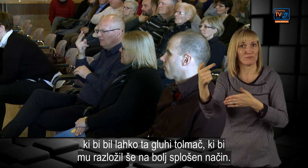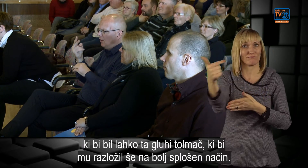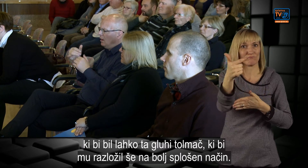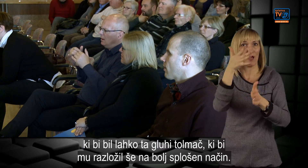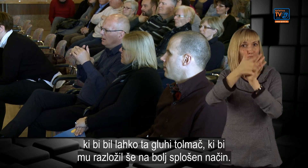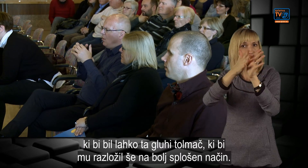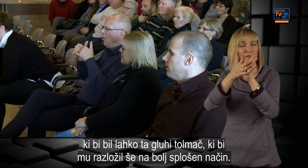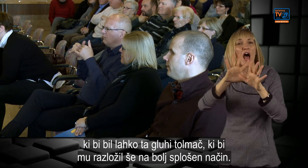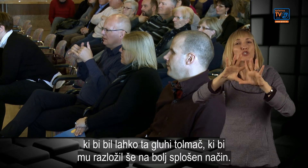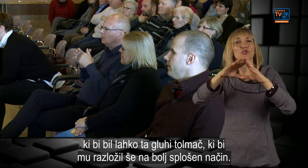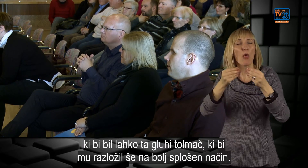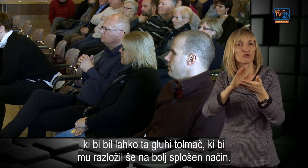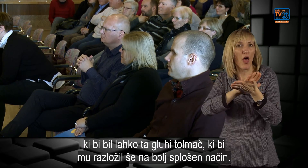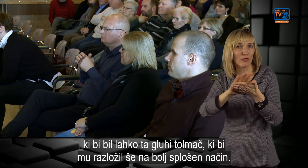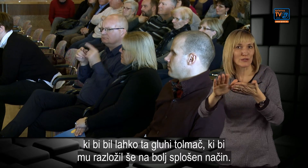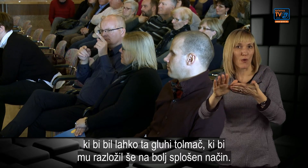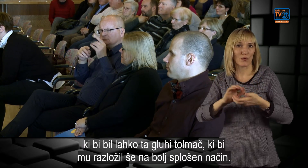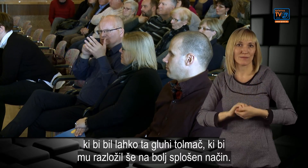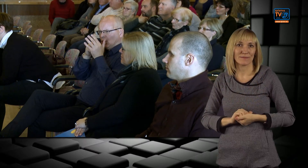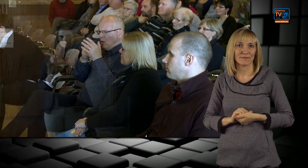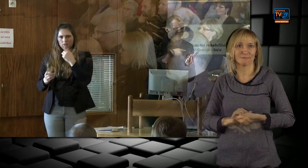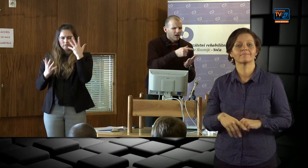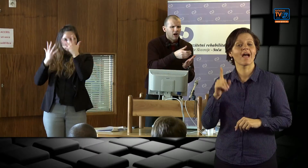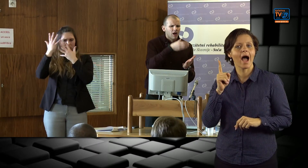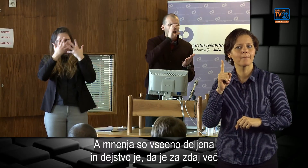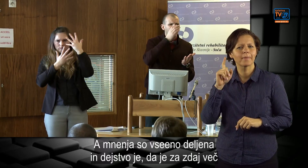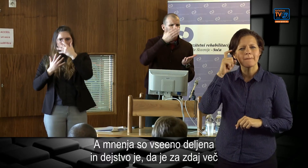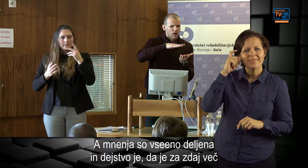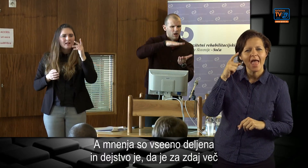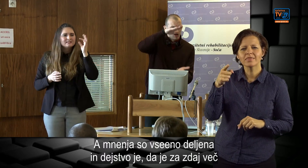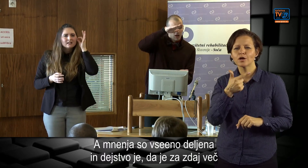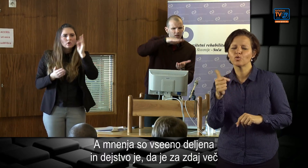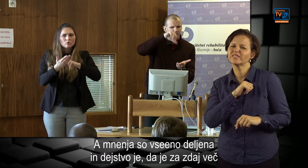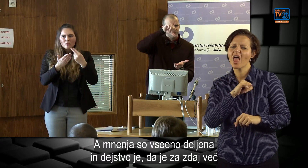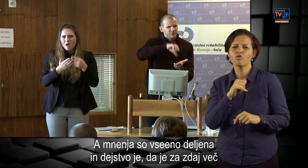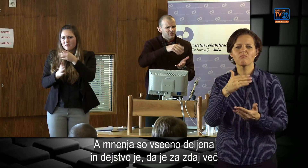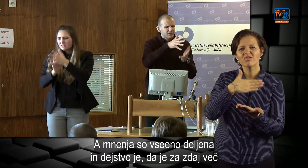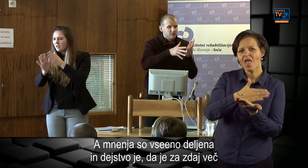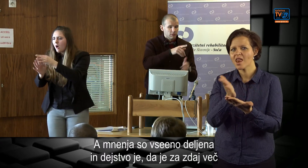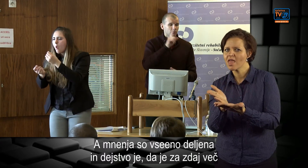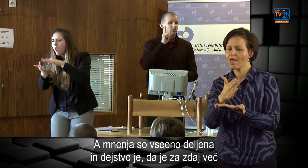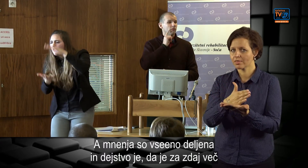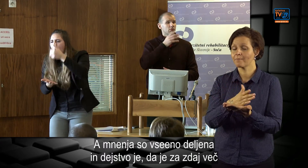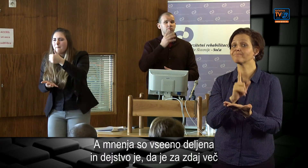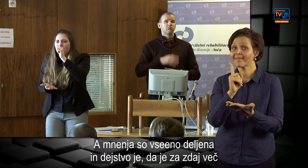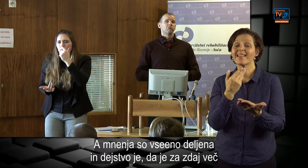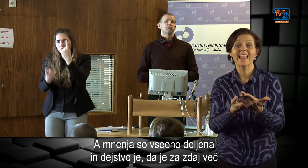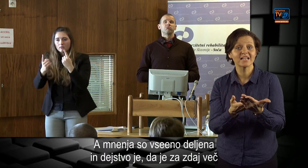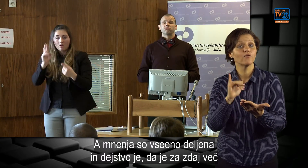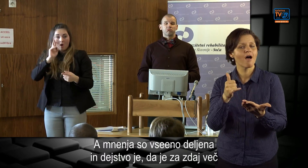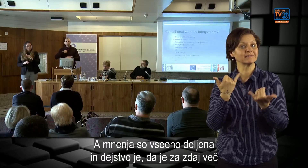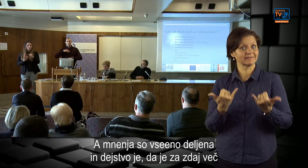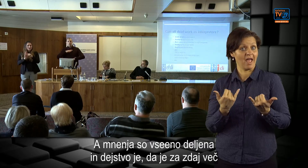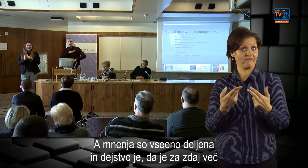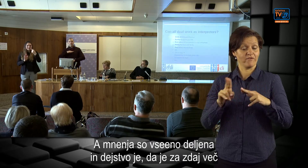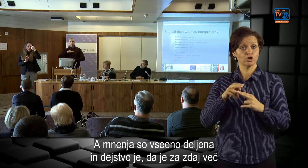njemu razložil še bolj na posplošen način. A mnenja so vseeno deljena in dejstvo je, da je